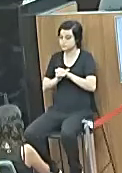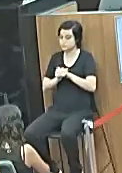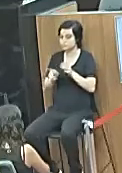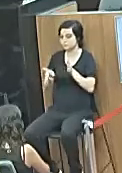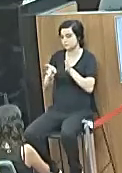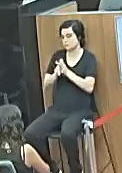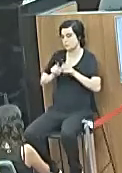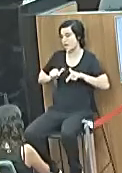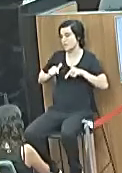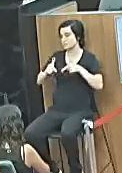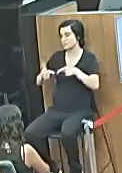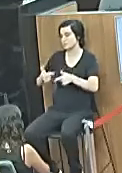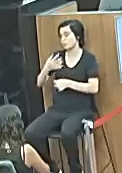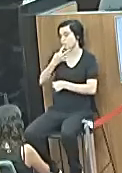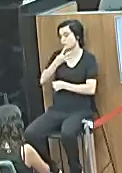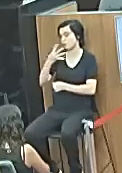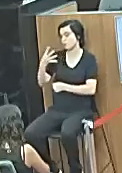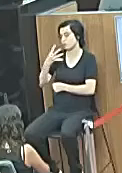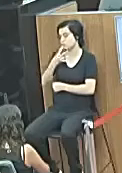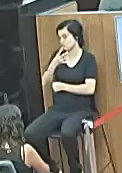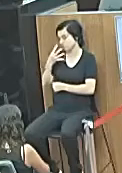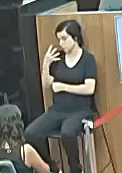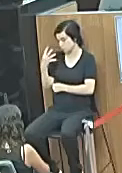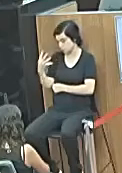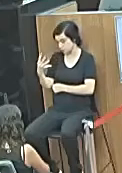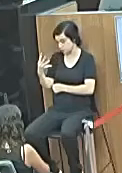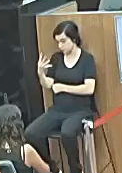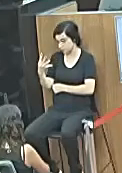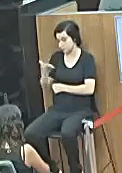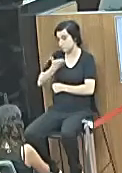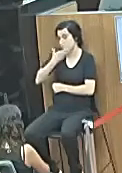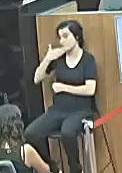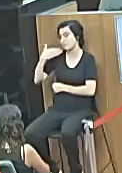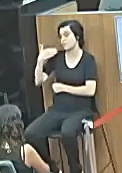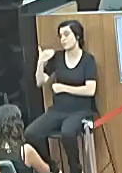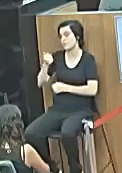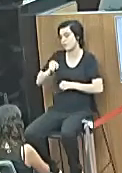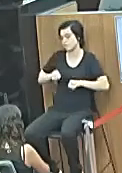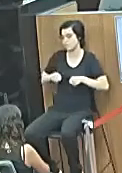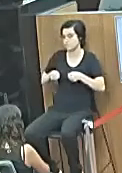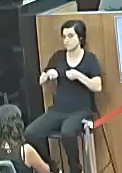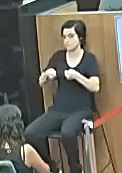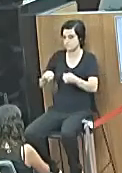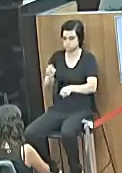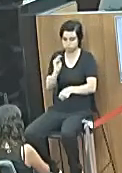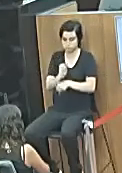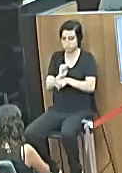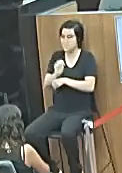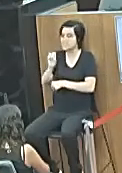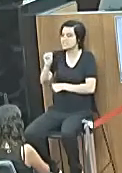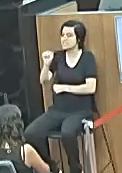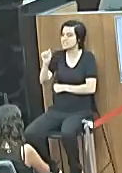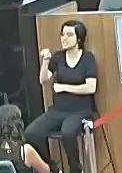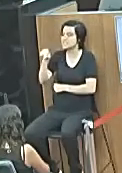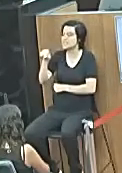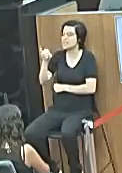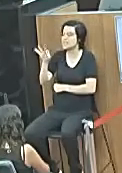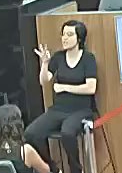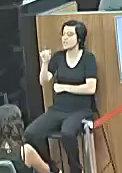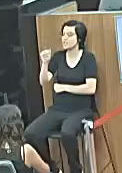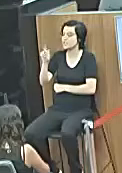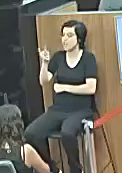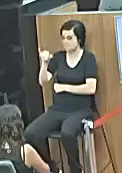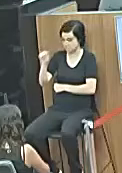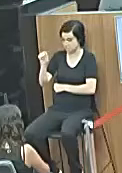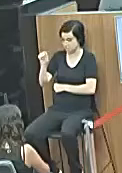4444 primor amento da defesa sanitária vigilância sanitária vegetal